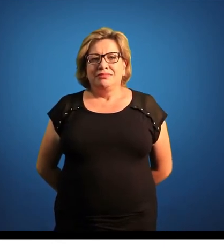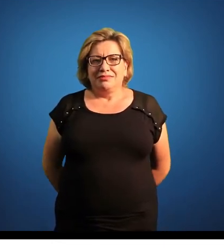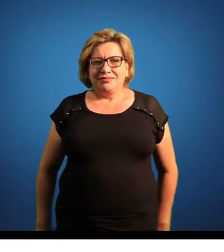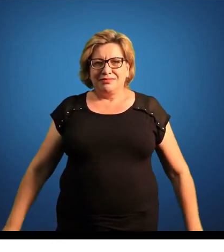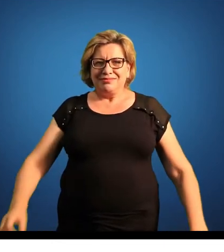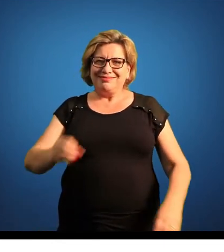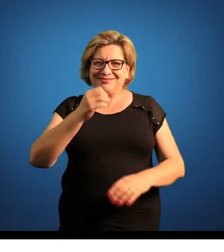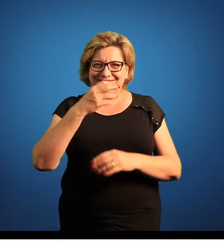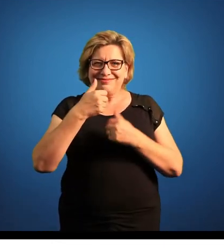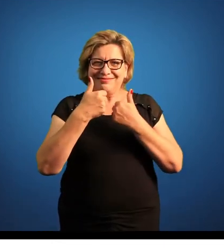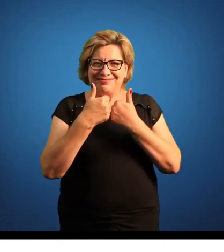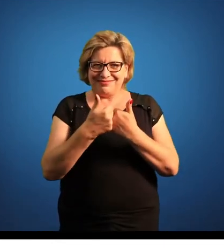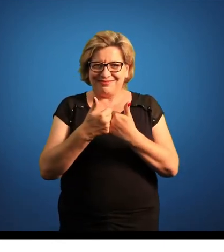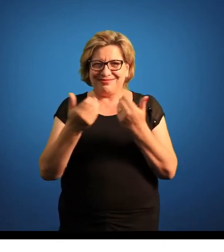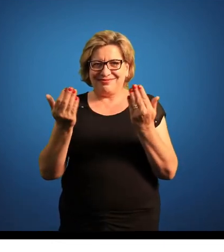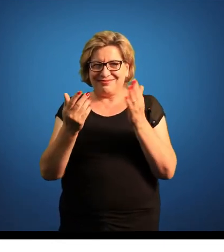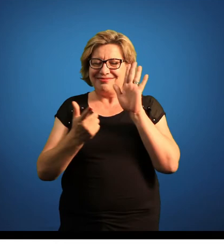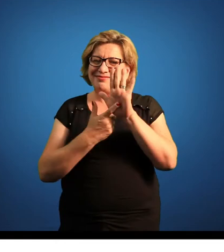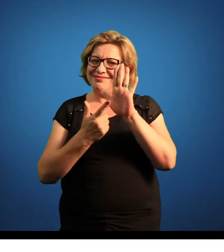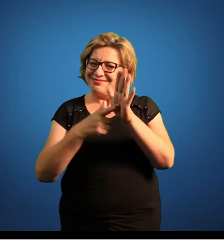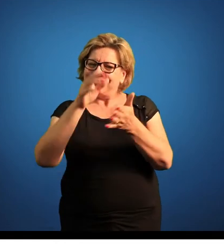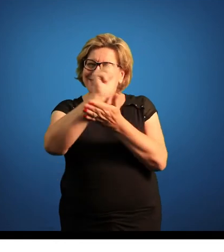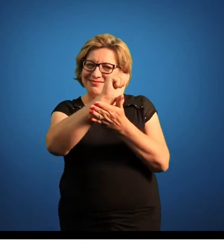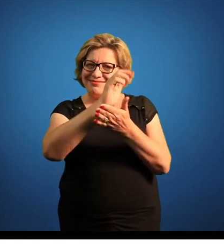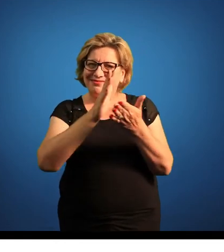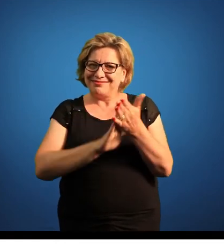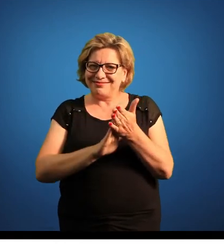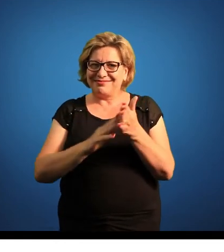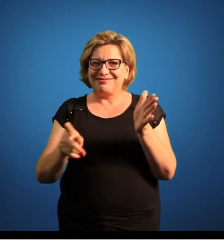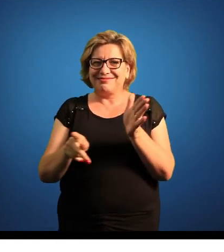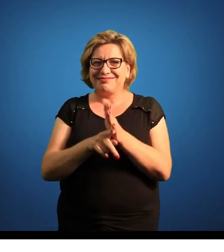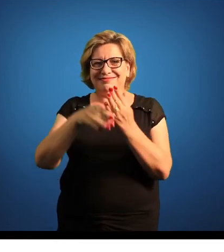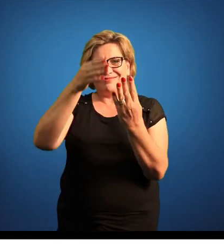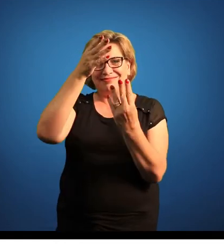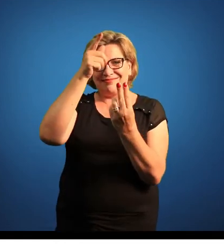Tudo bem, pessoal? Então a gente vai resolver um exercício aqui sobre média.